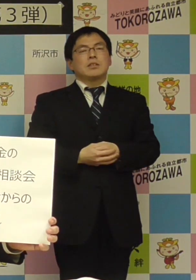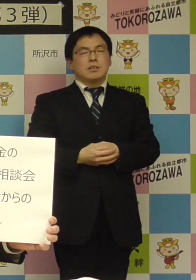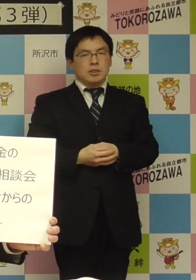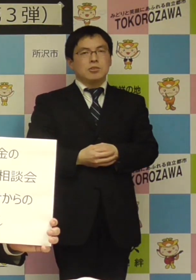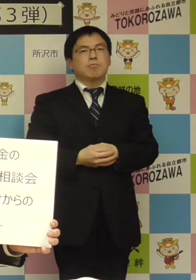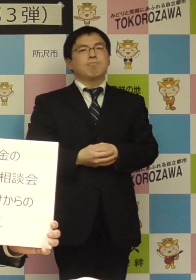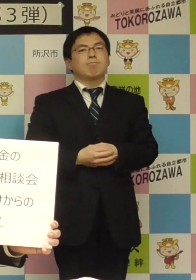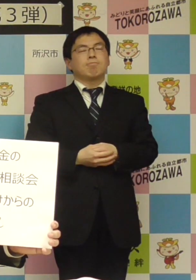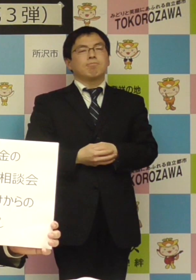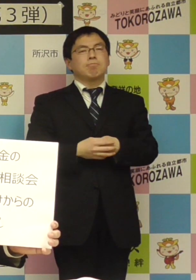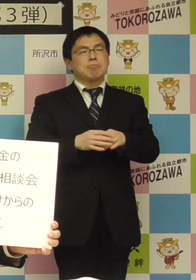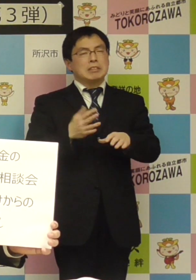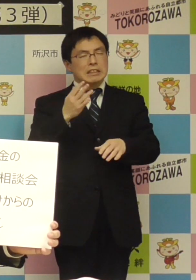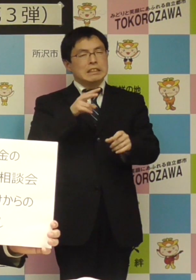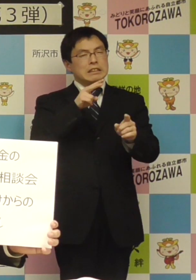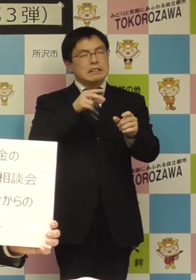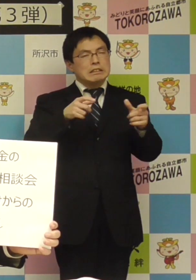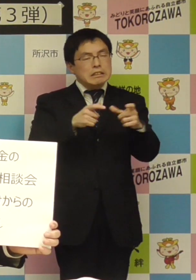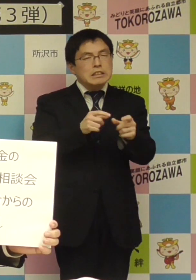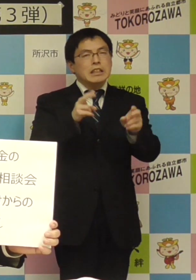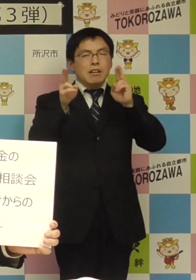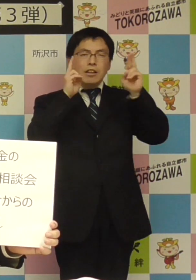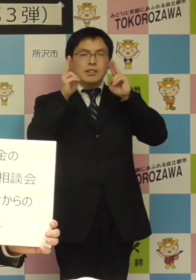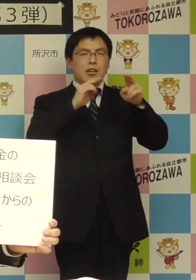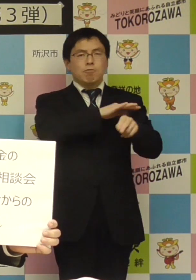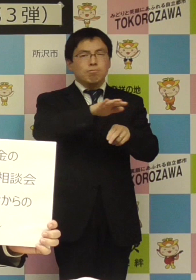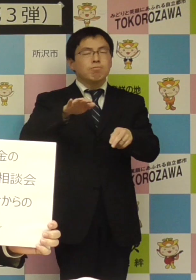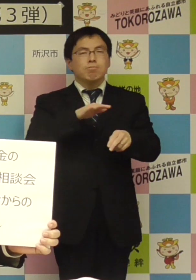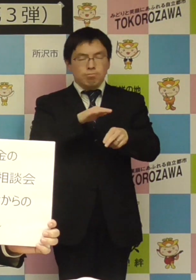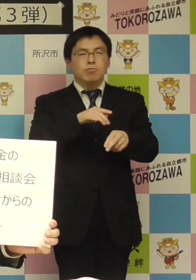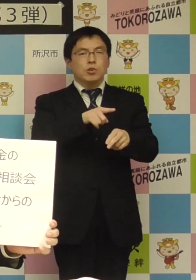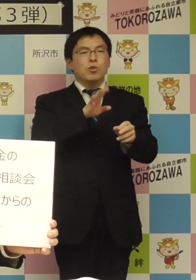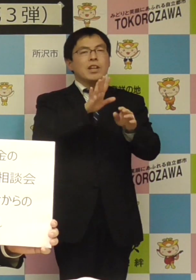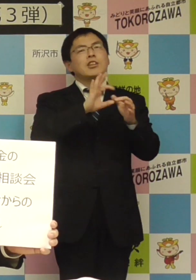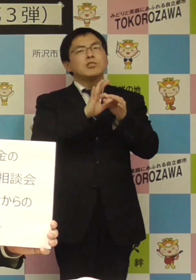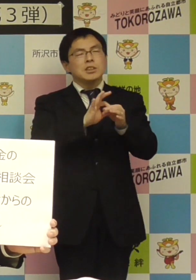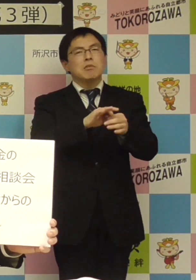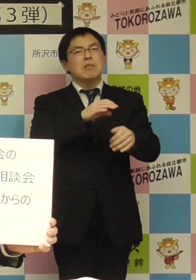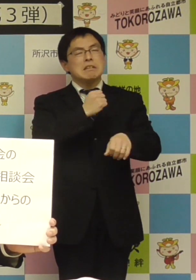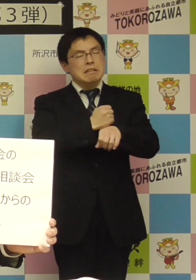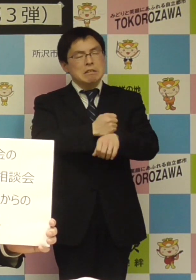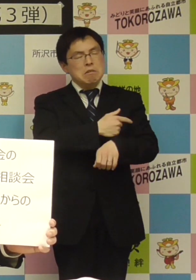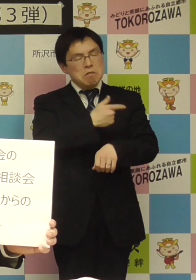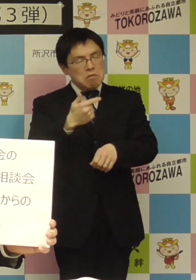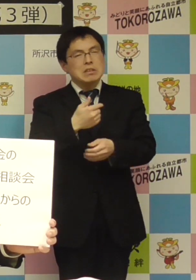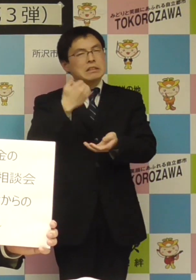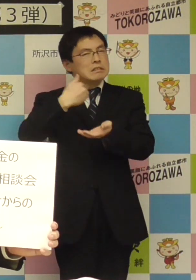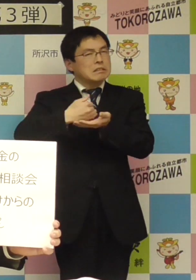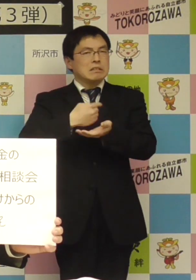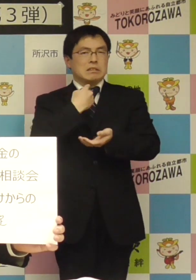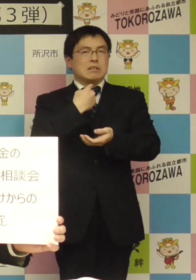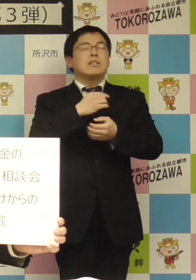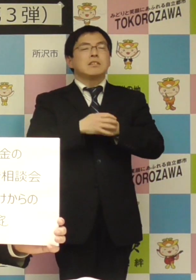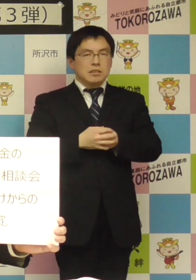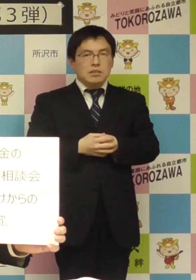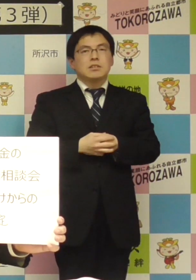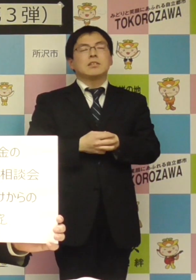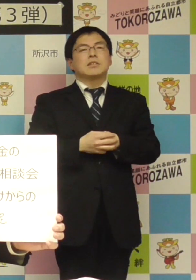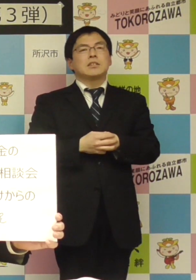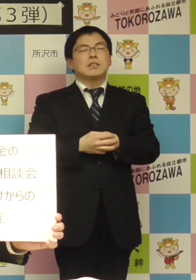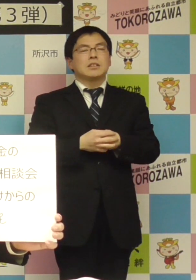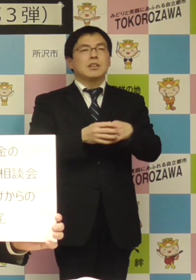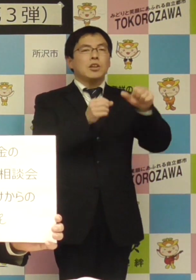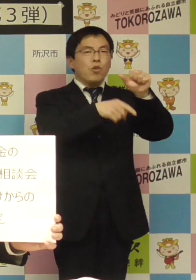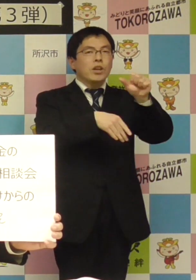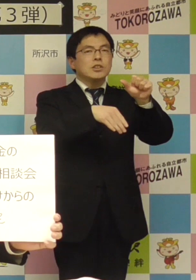か小さい企業の皆様はその手続きも大変と伺っておりますので、ゴ